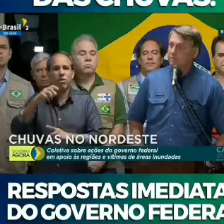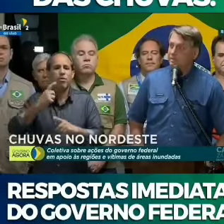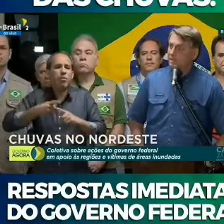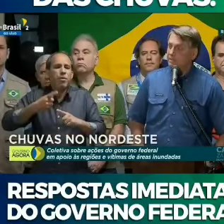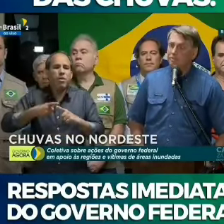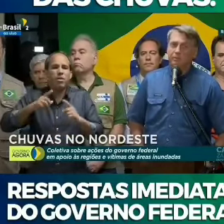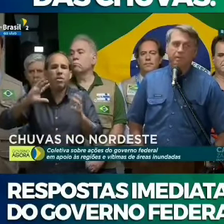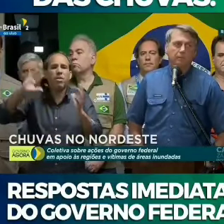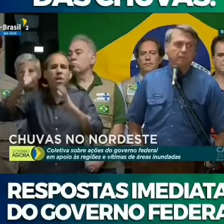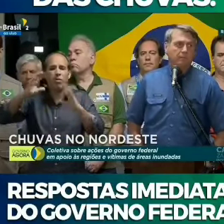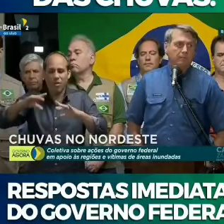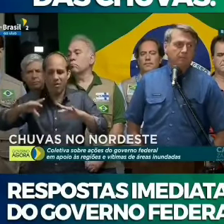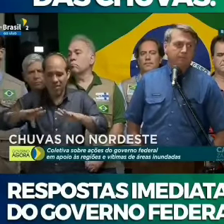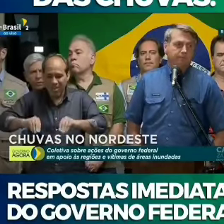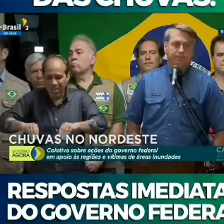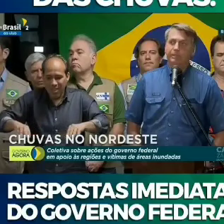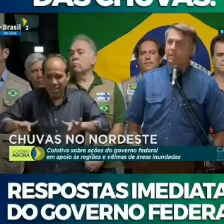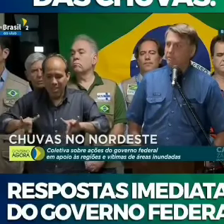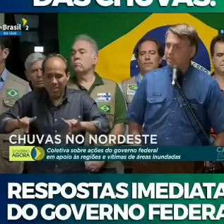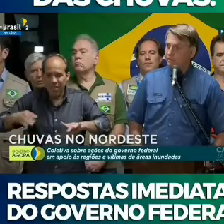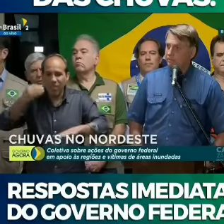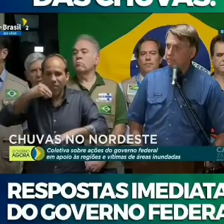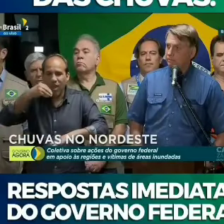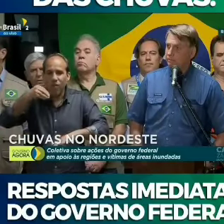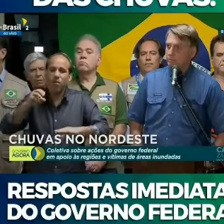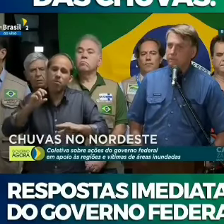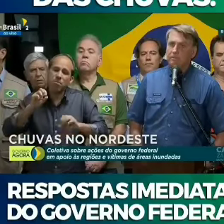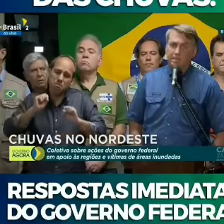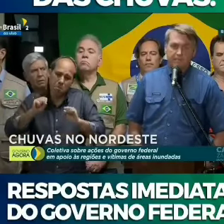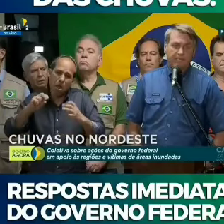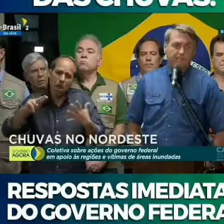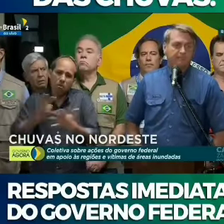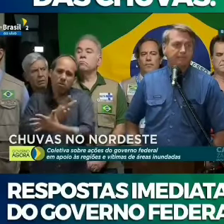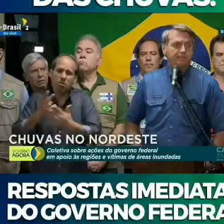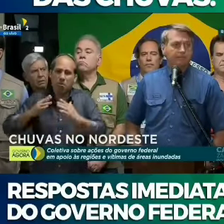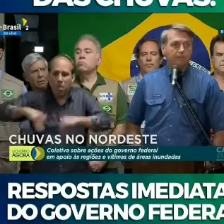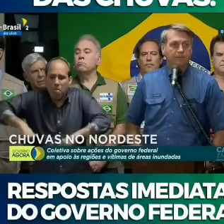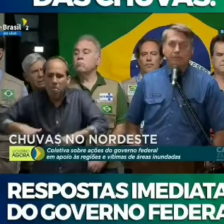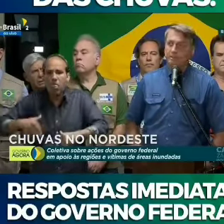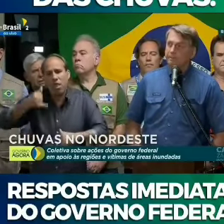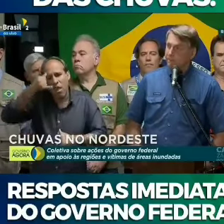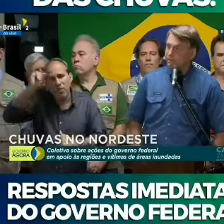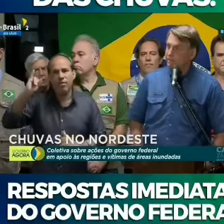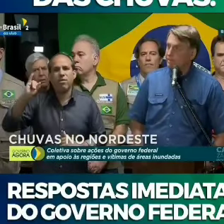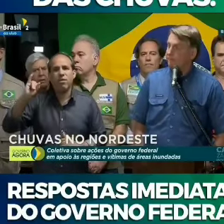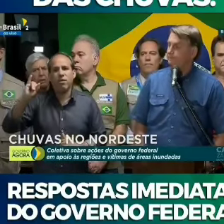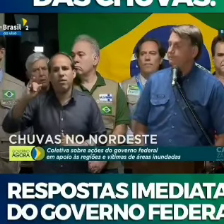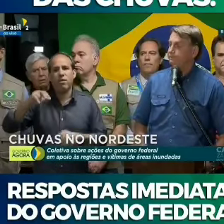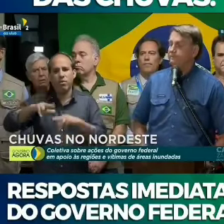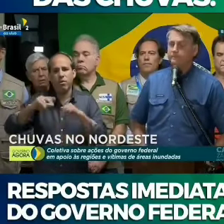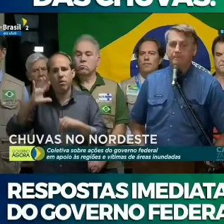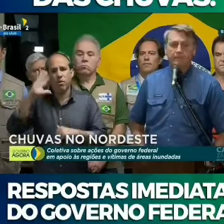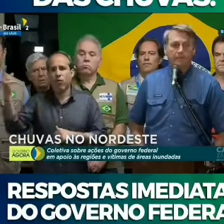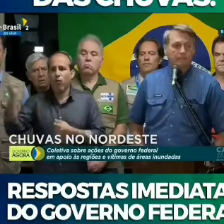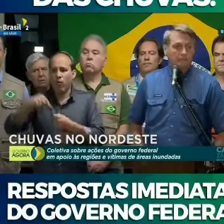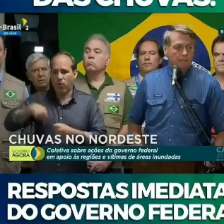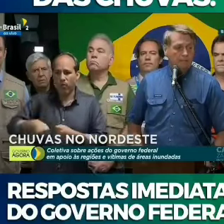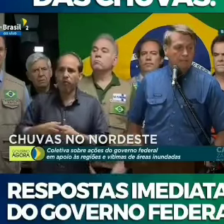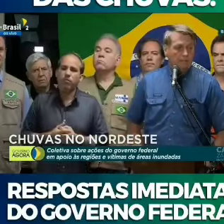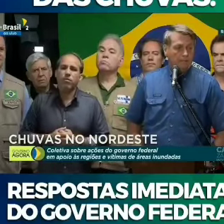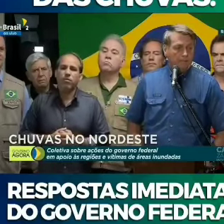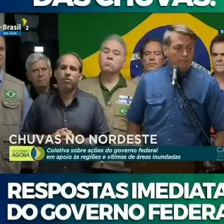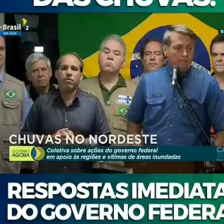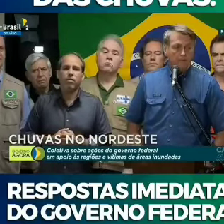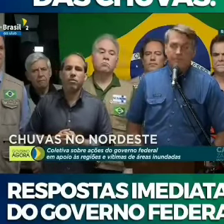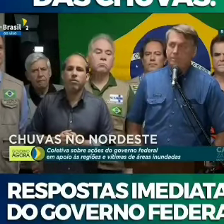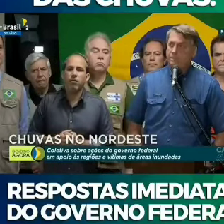vezes desvia, né? Não estou falando quem, mas prefeito e governador é excelente fazer